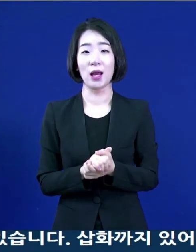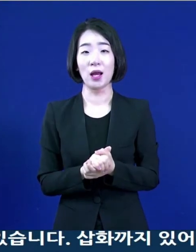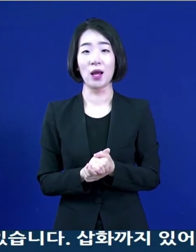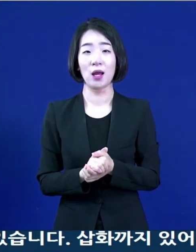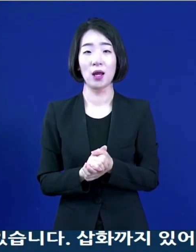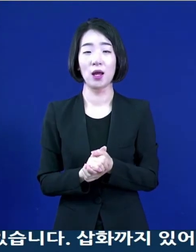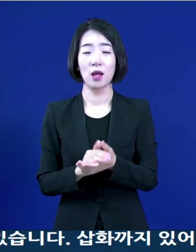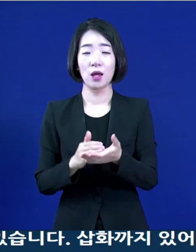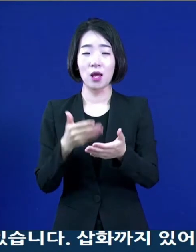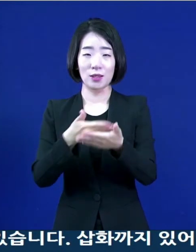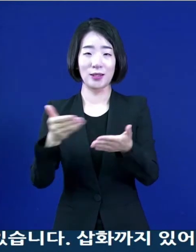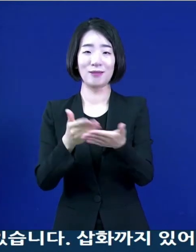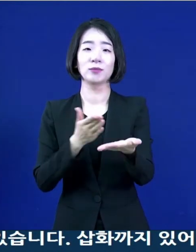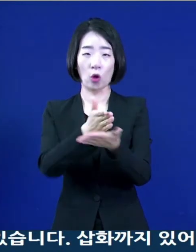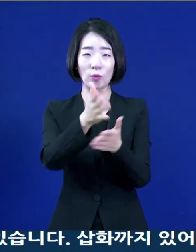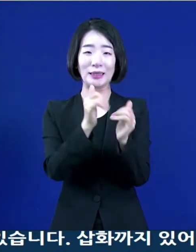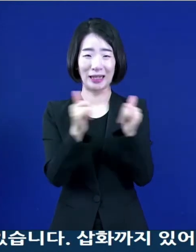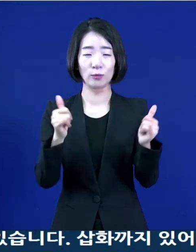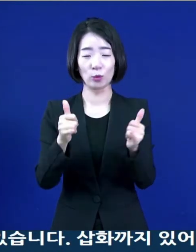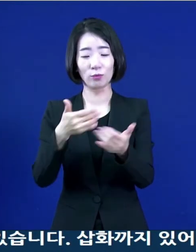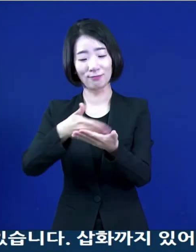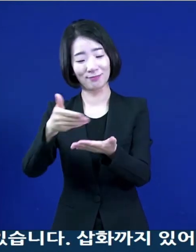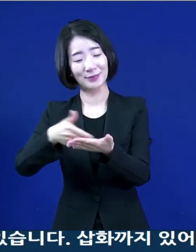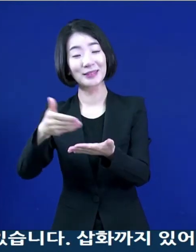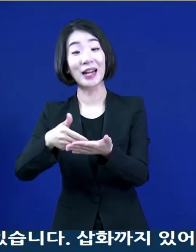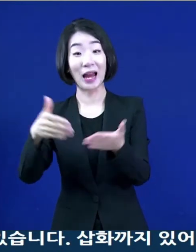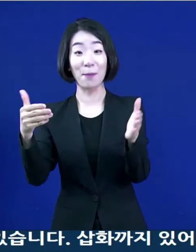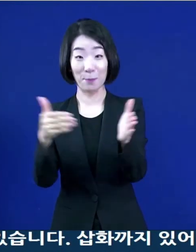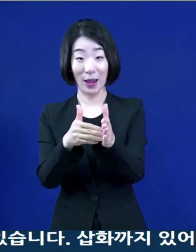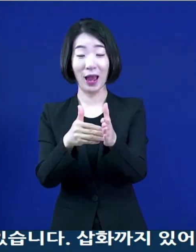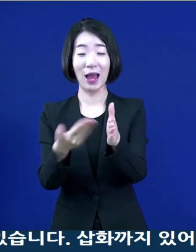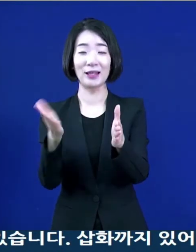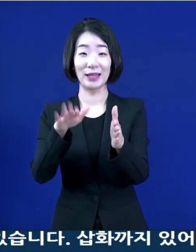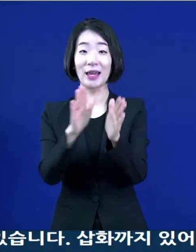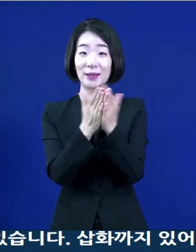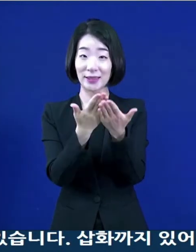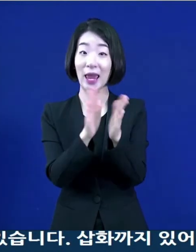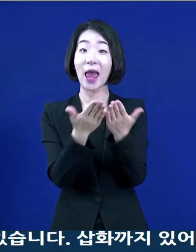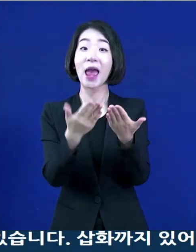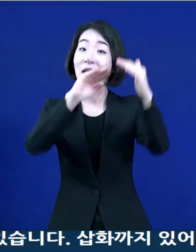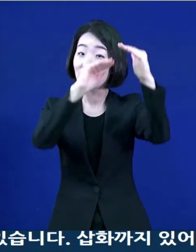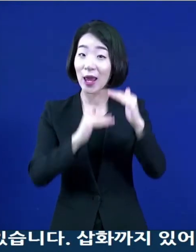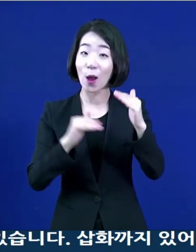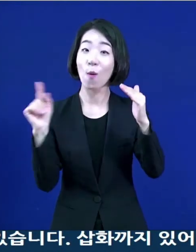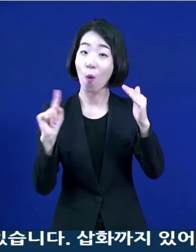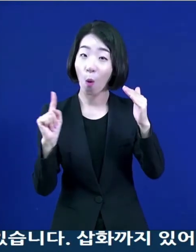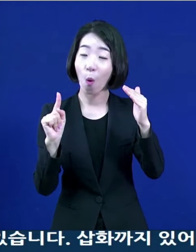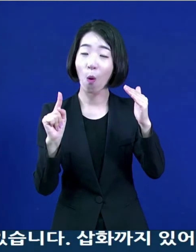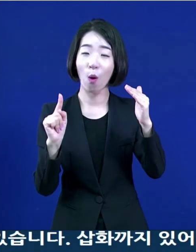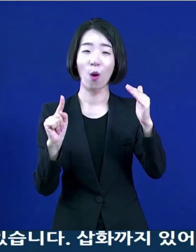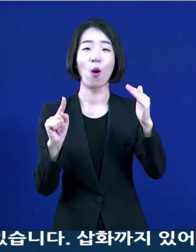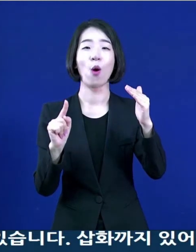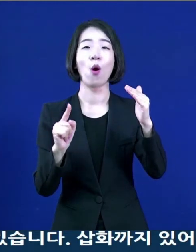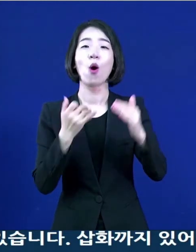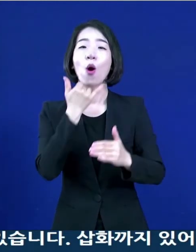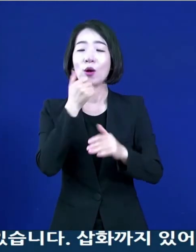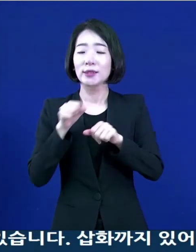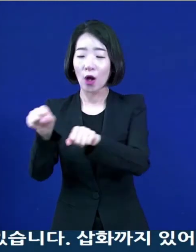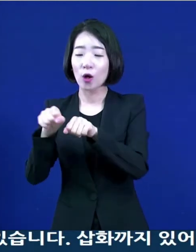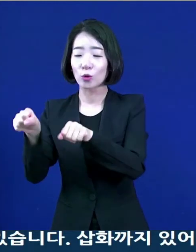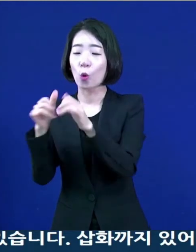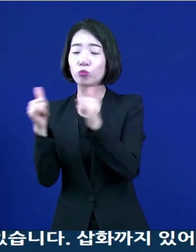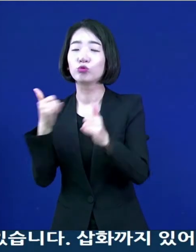그림을 그렸습니다. 김경연 님이 번역을 했는데 이 내용이 이런 얘기예요. 이 청소부가 독일 사람입니다.